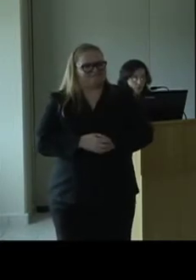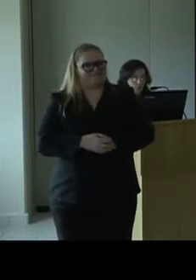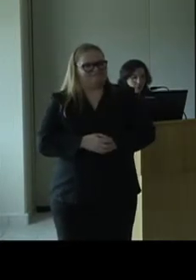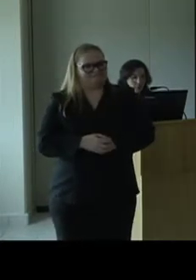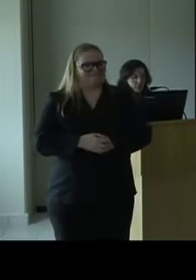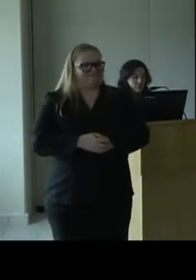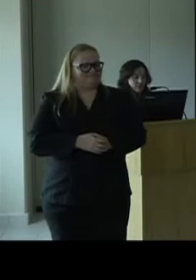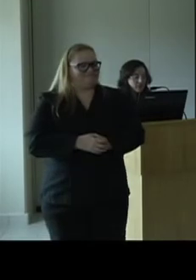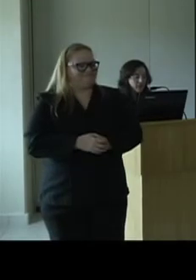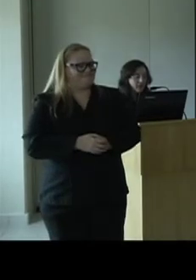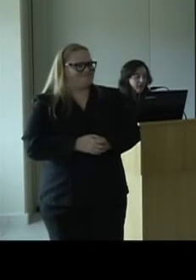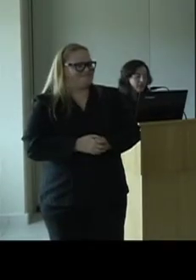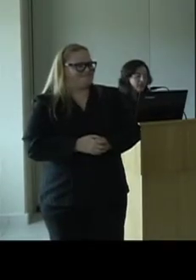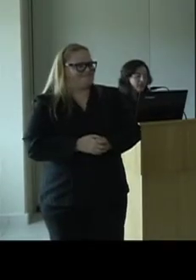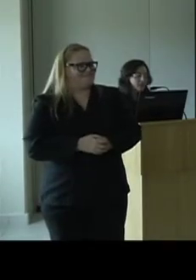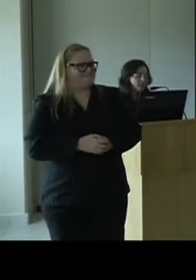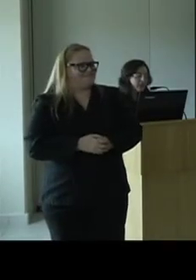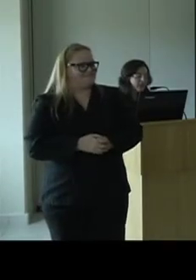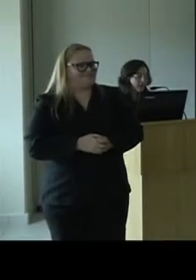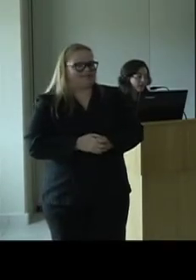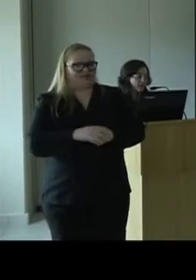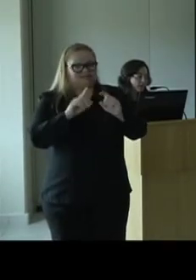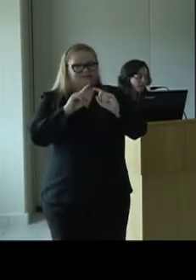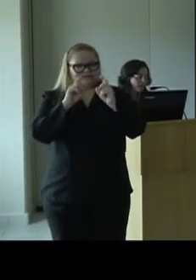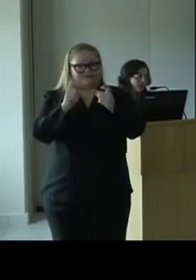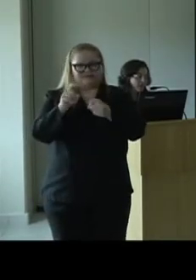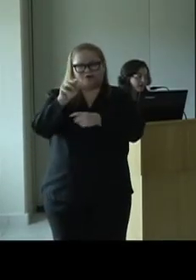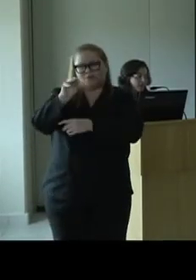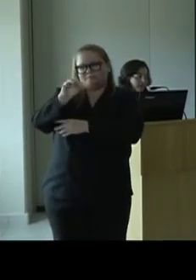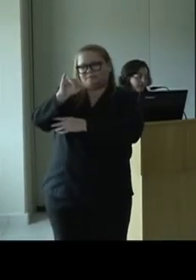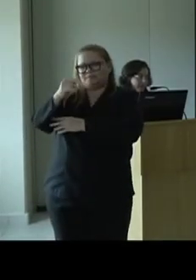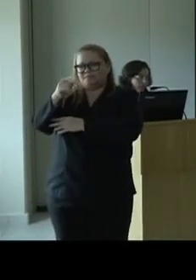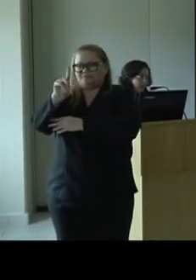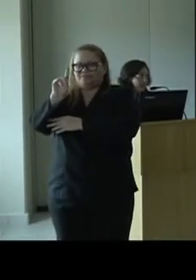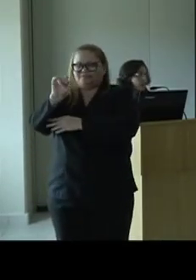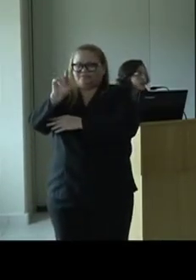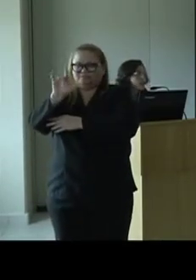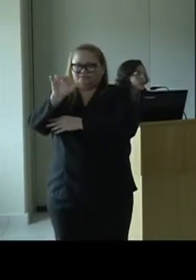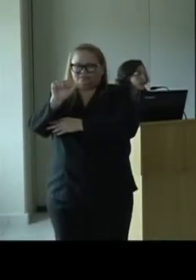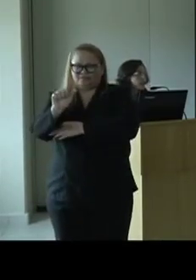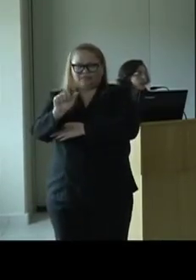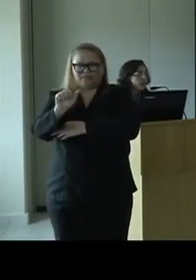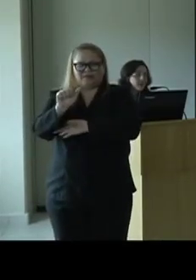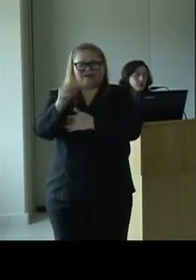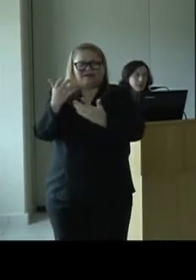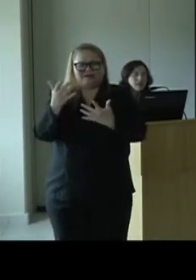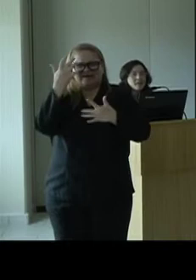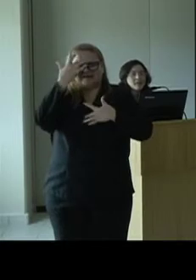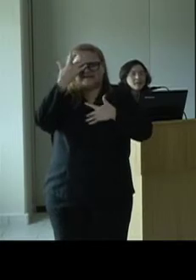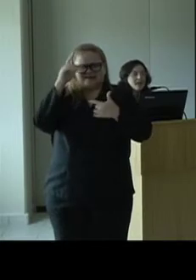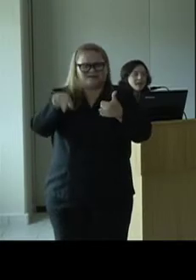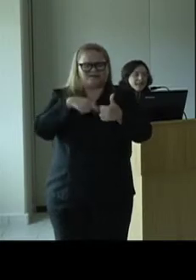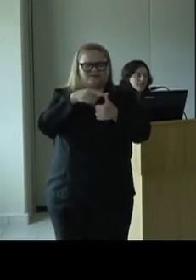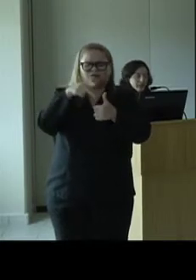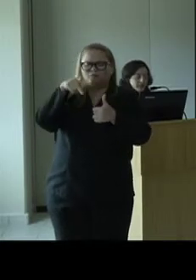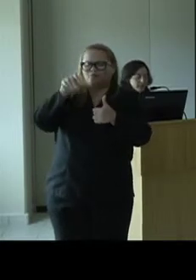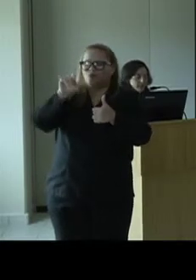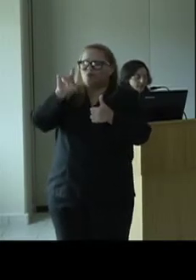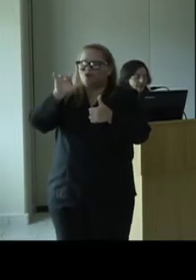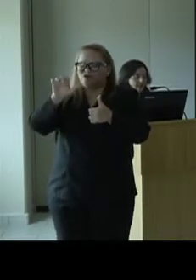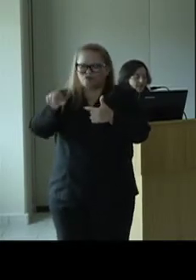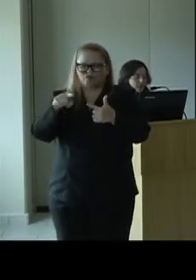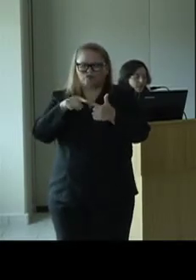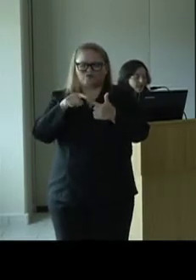se le donó a Migdalia. Migdalia, por tener secuela de polio, fractura de cadera, nada,